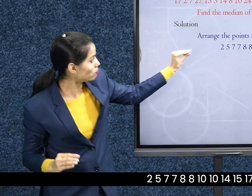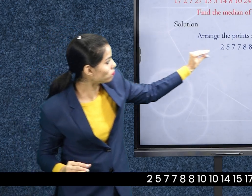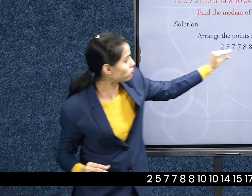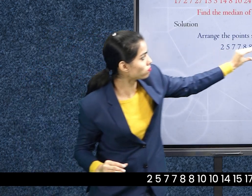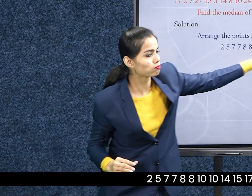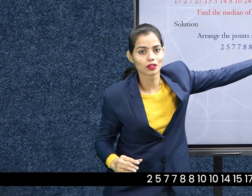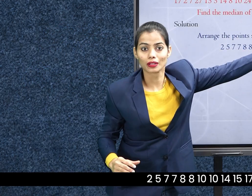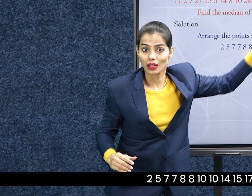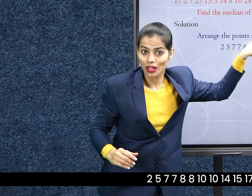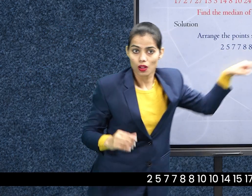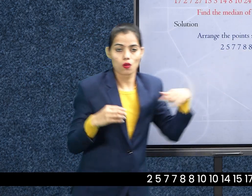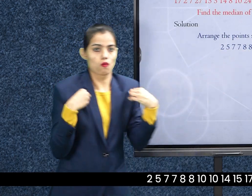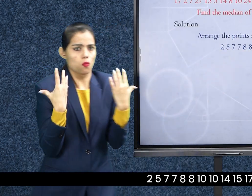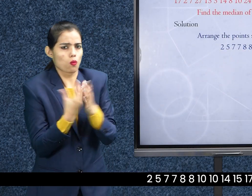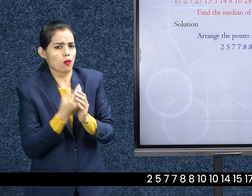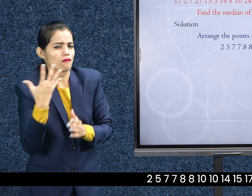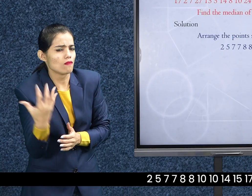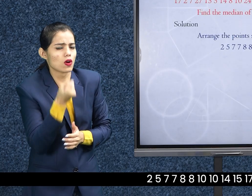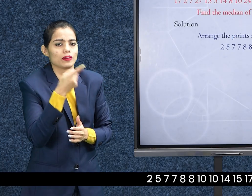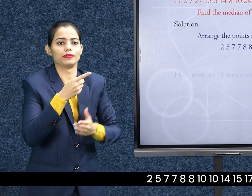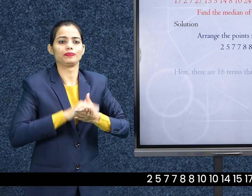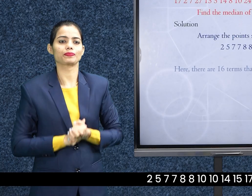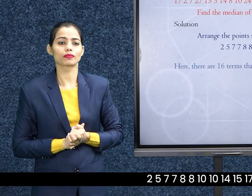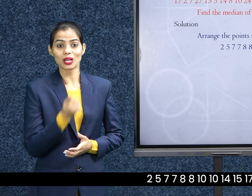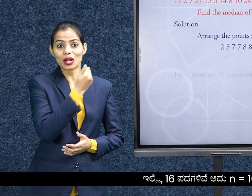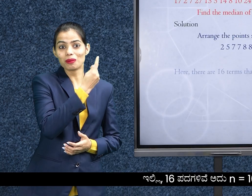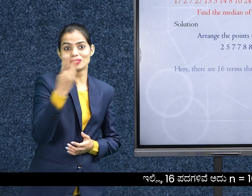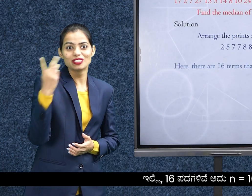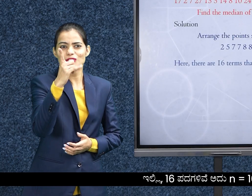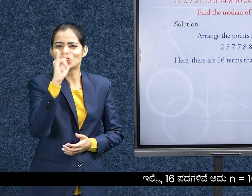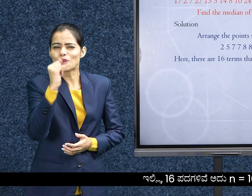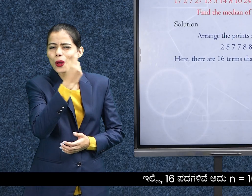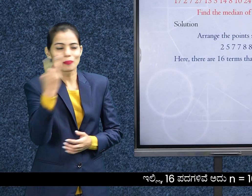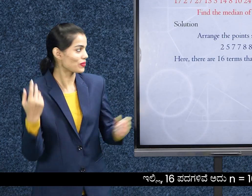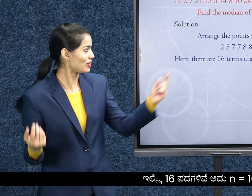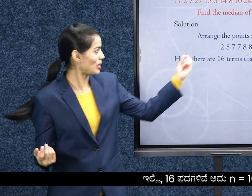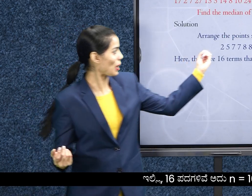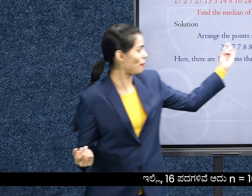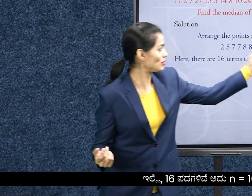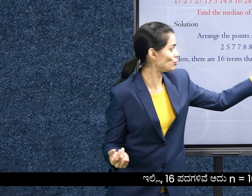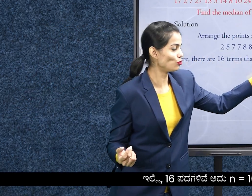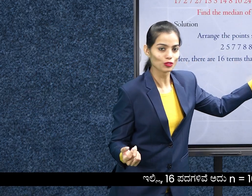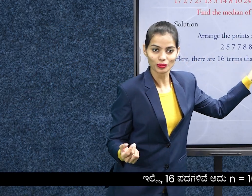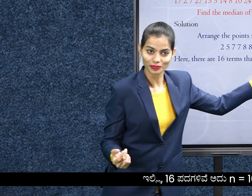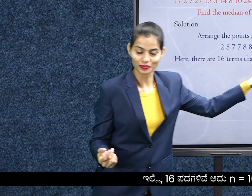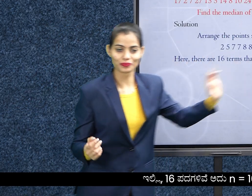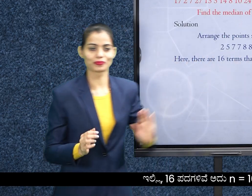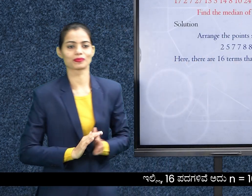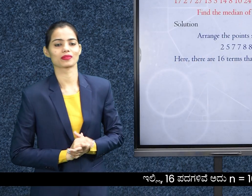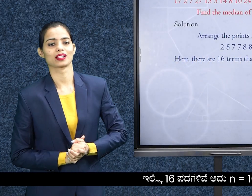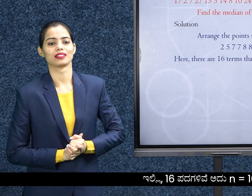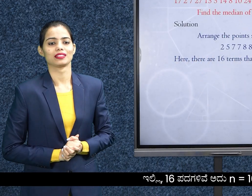10 14 15 17 18 24 27 28 48. ಇಲ್ಲಿ 16 ಪದಗಳಿವೆ. ಅದು n is equal to 16